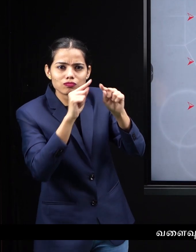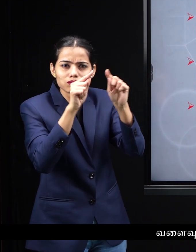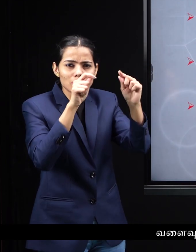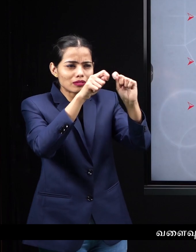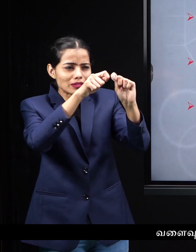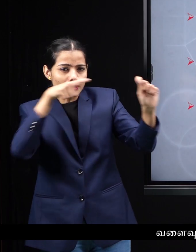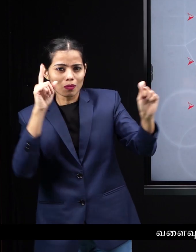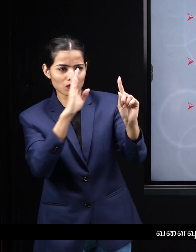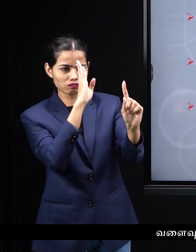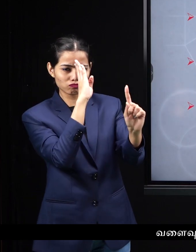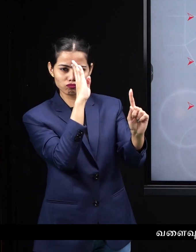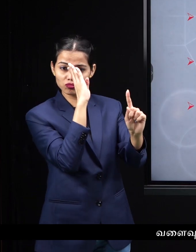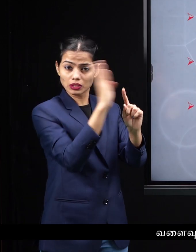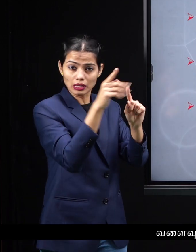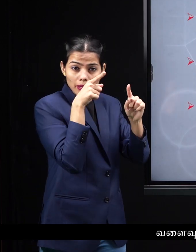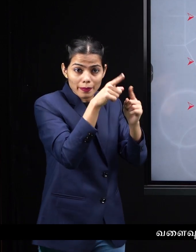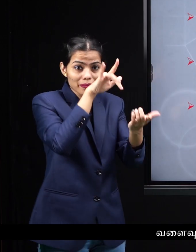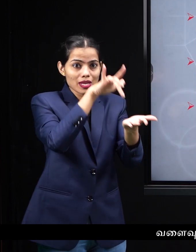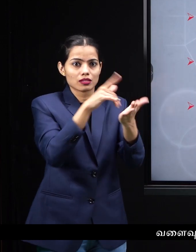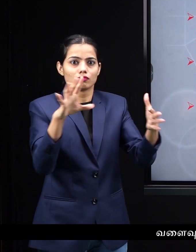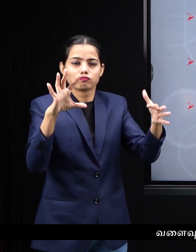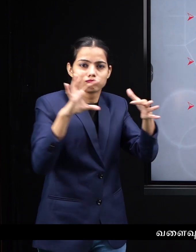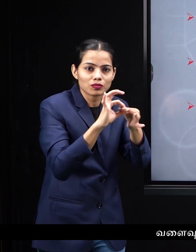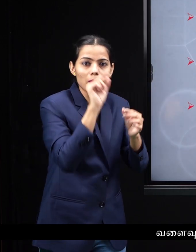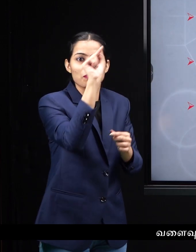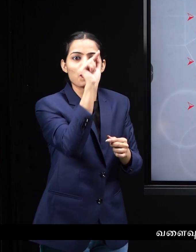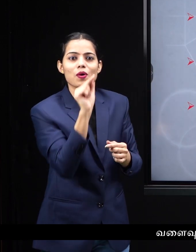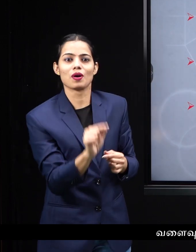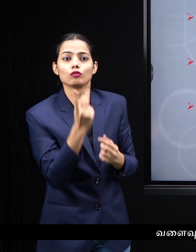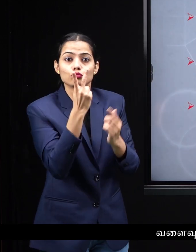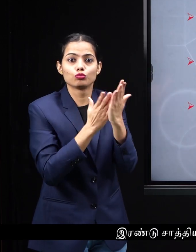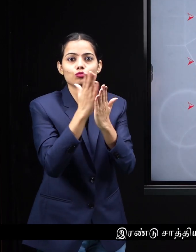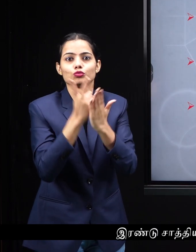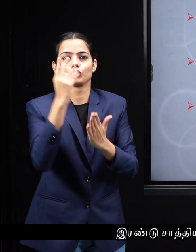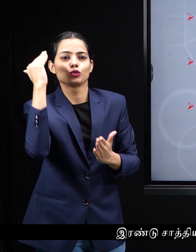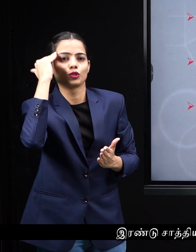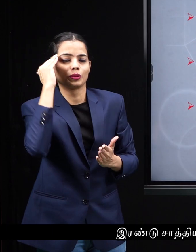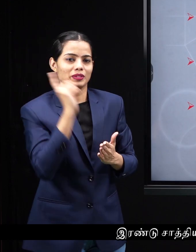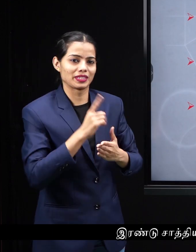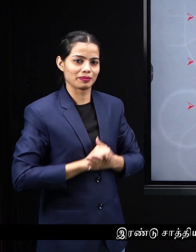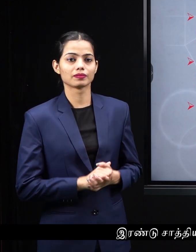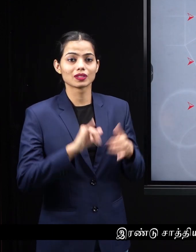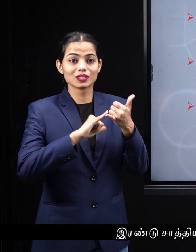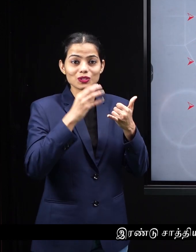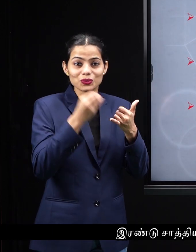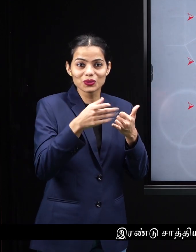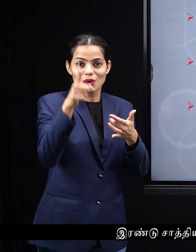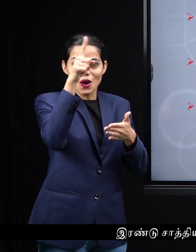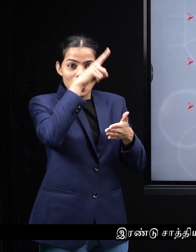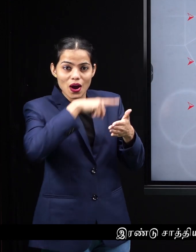பரிதி இரண்டு புள்ளிகளை இணைக்கும் எந்த மென்மையான வளைவும் ஆர்க் எனப்படும். எனவே வட்டத்தில் இரண்டு